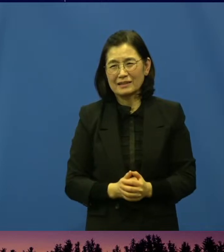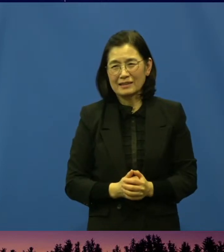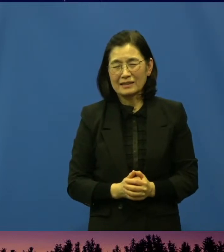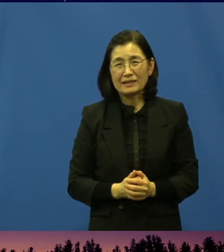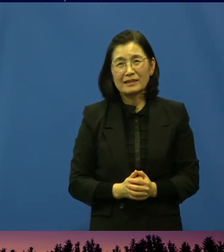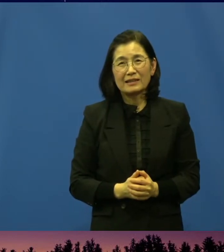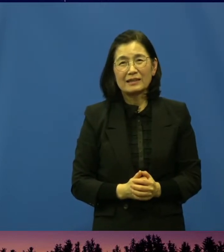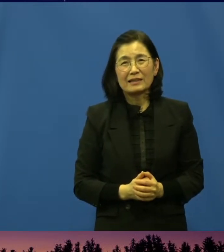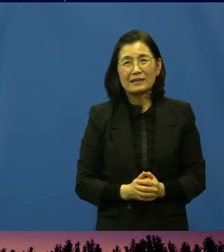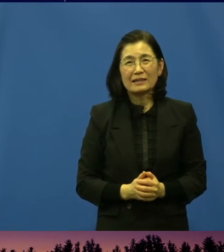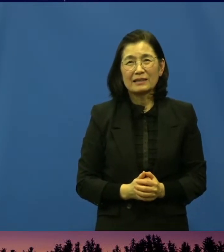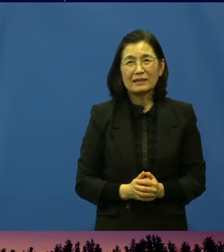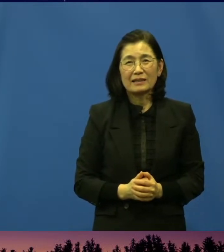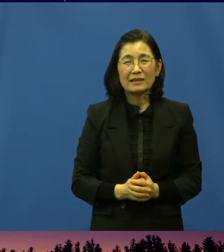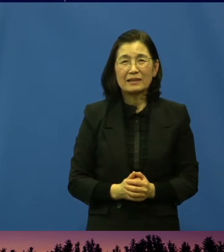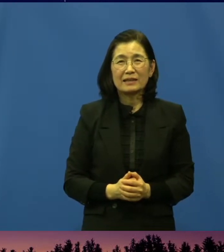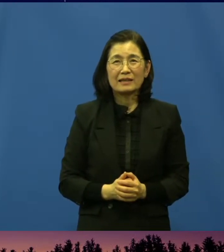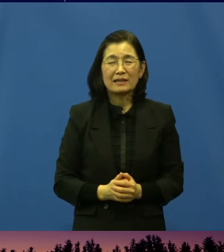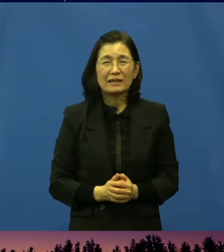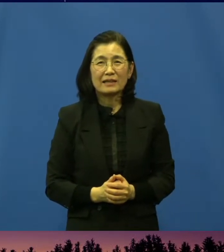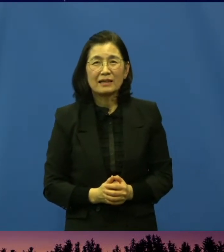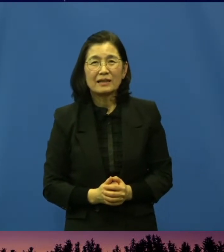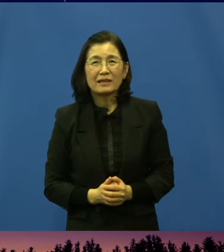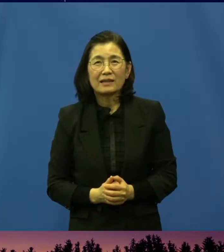아이고 뭐 이런 관계 뭐 어디 가도 있지 뭐.